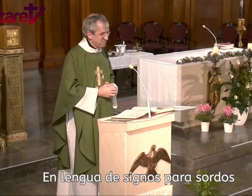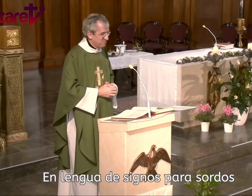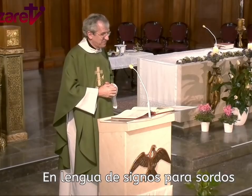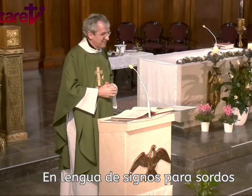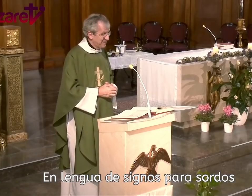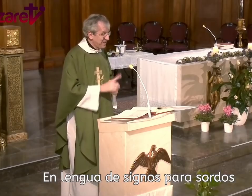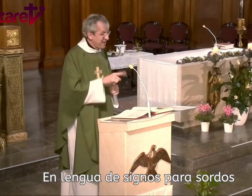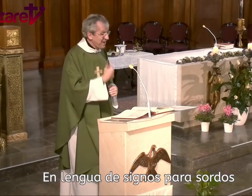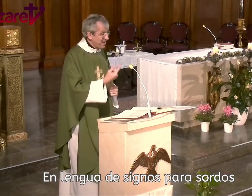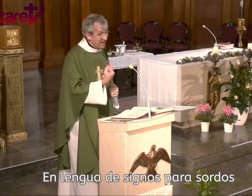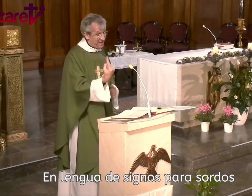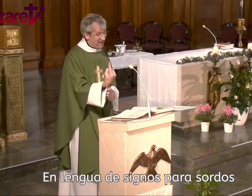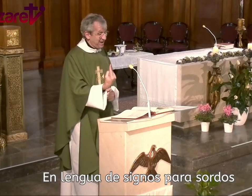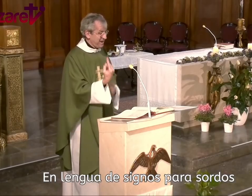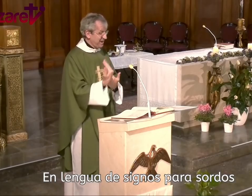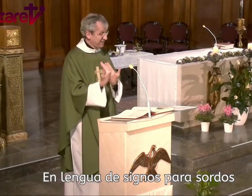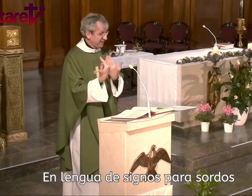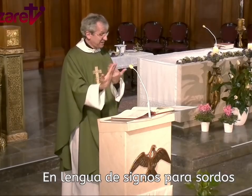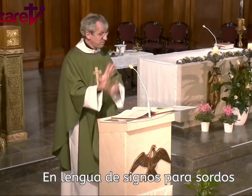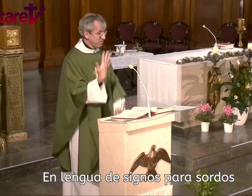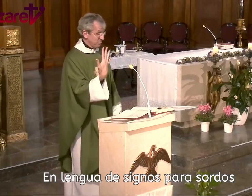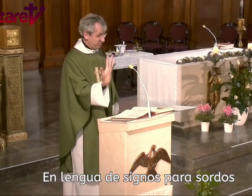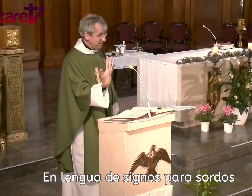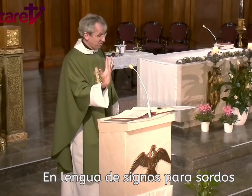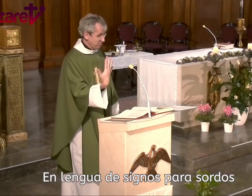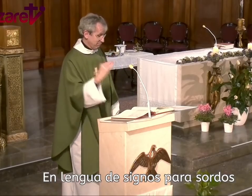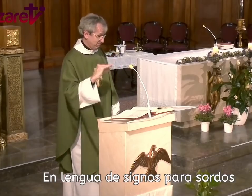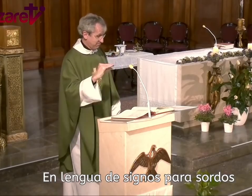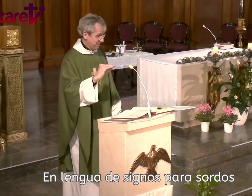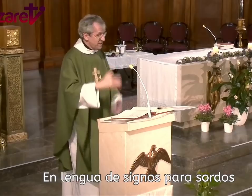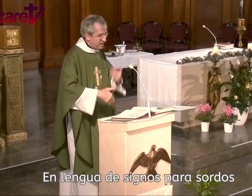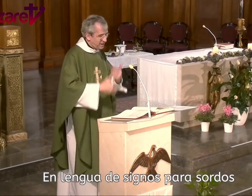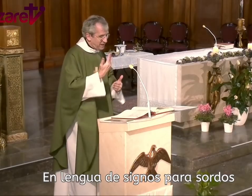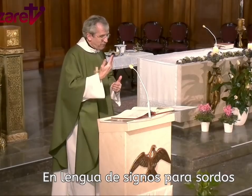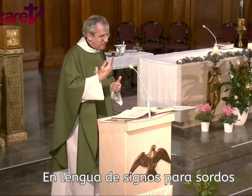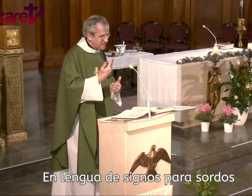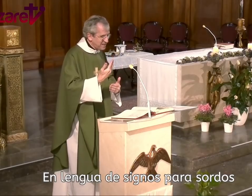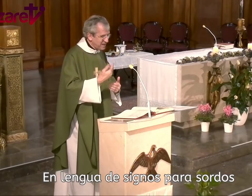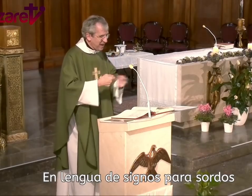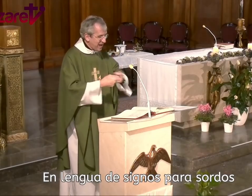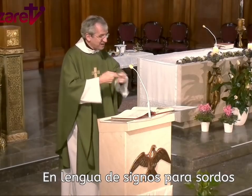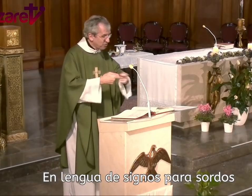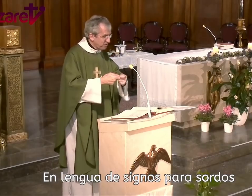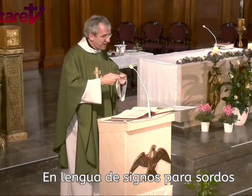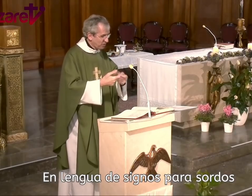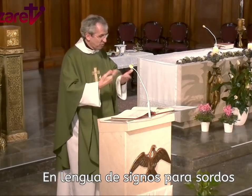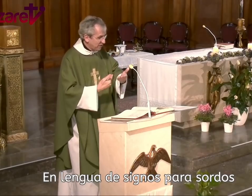El que recibió cinco fue enseguida a negociar con ellos